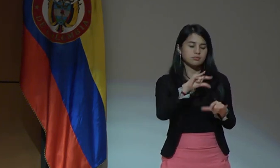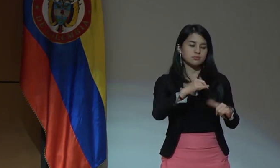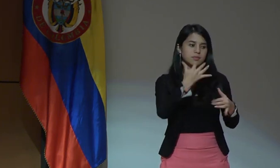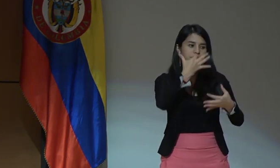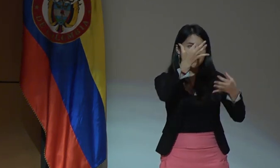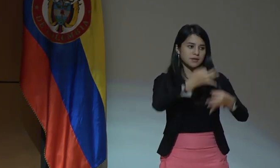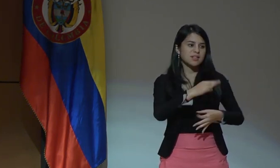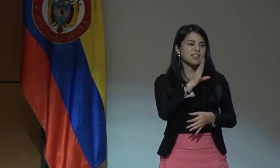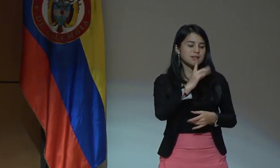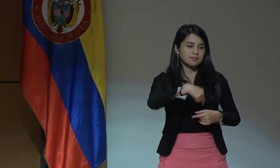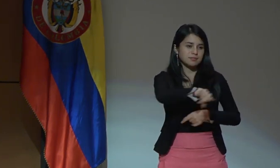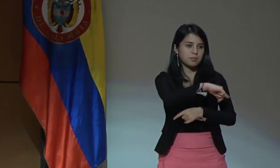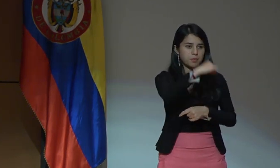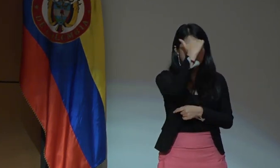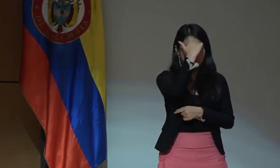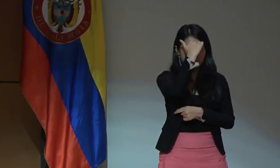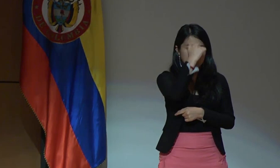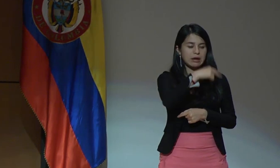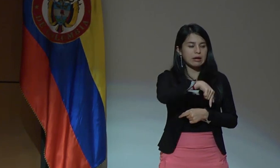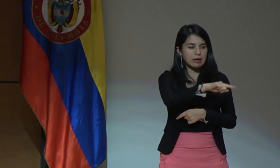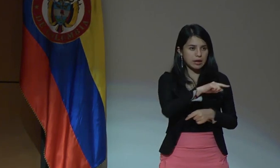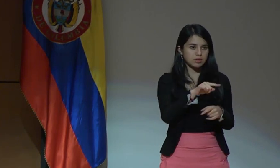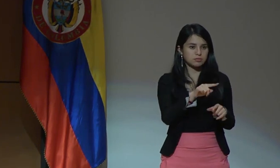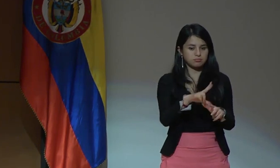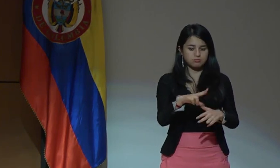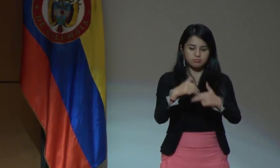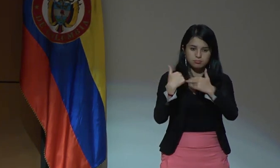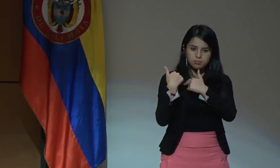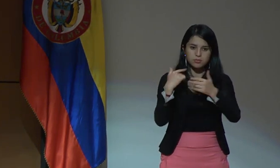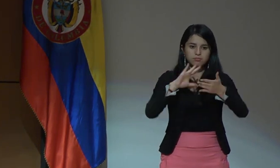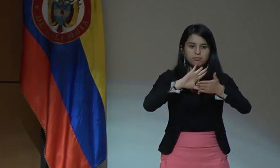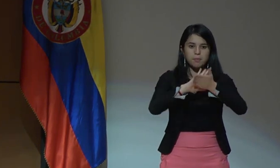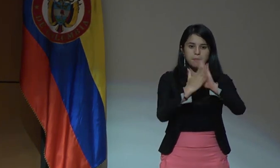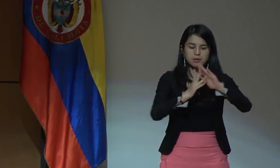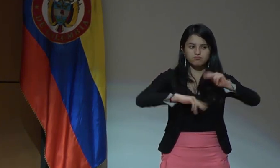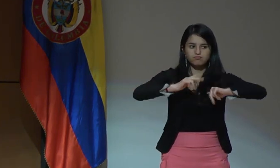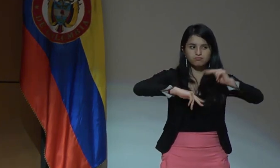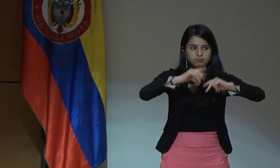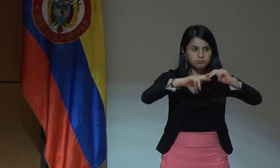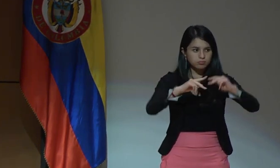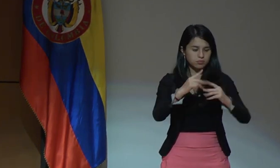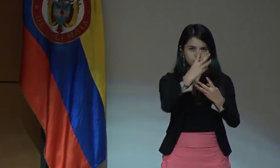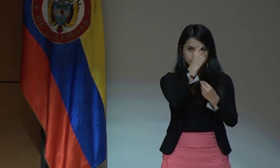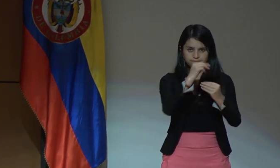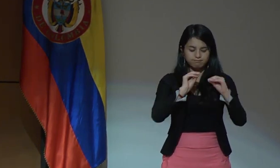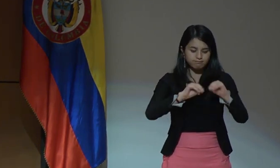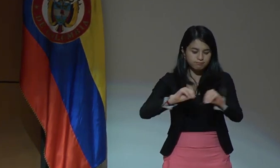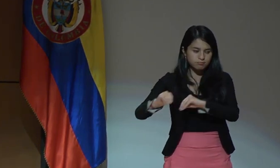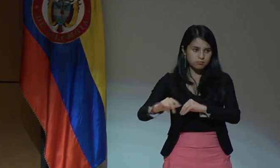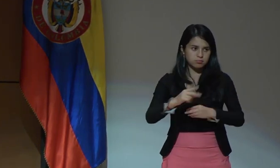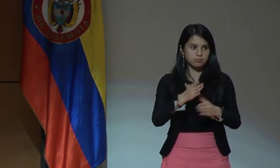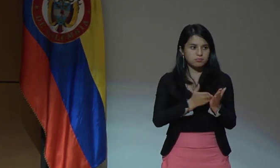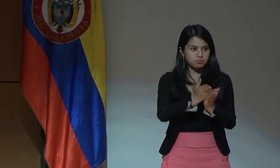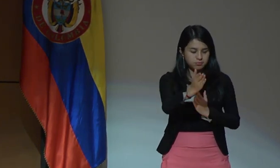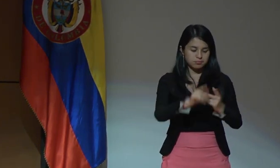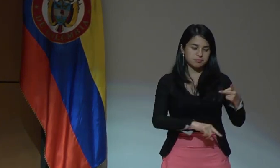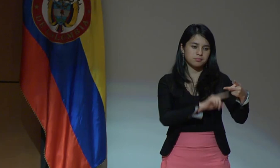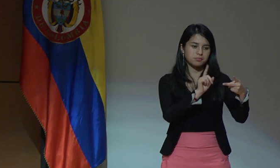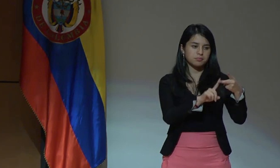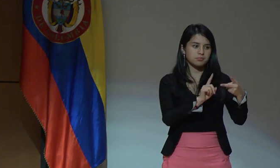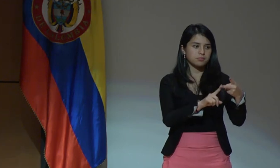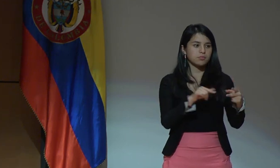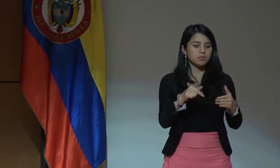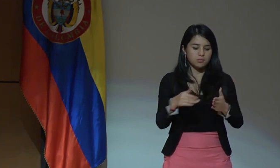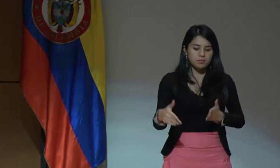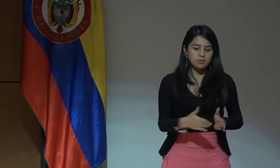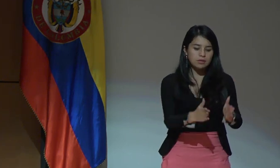los docentes los encargados de esa paz, de la construcción de esos valores para la paz duradera. Dos, que el